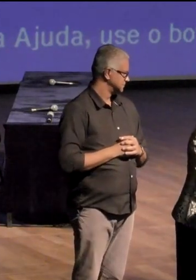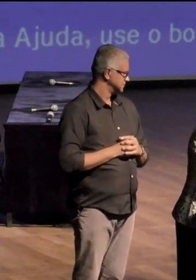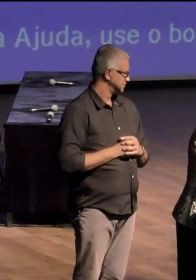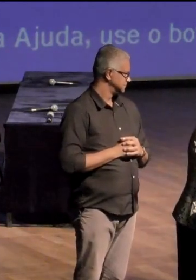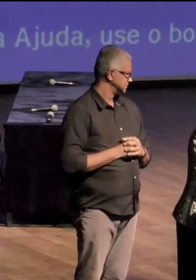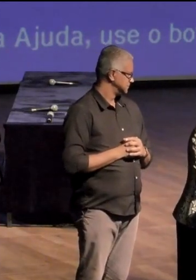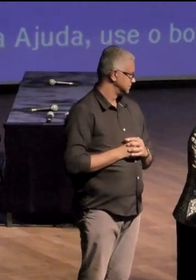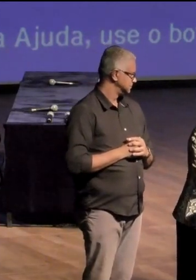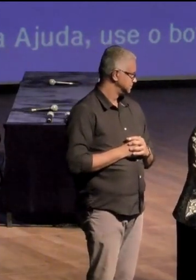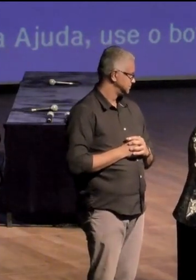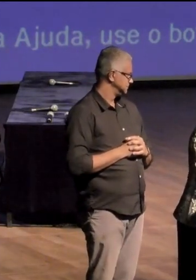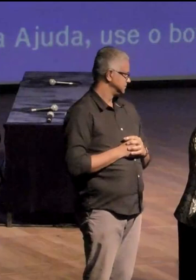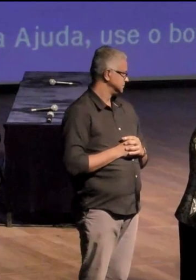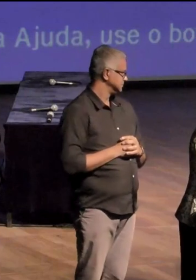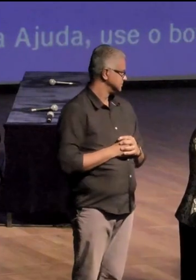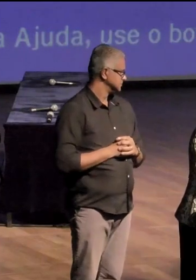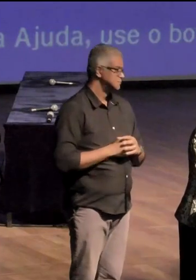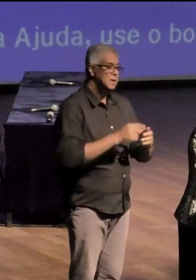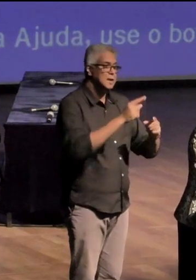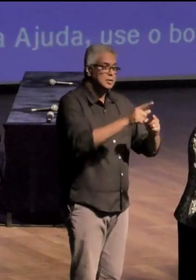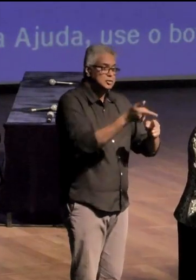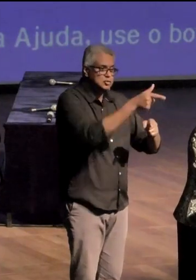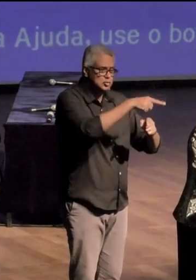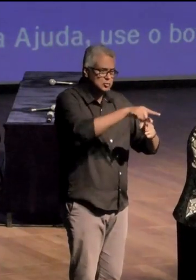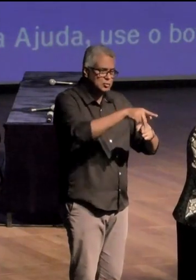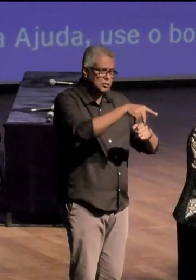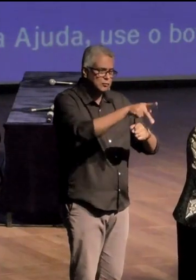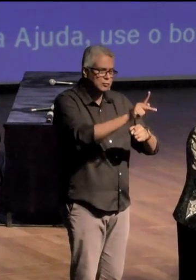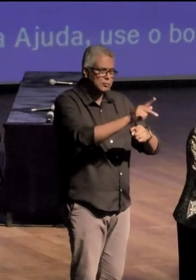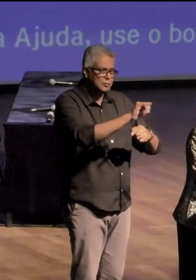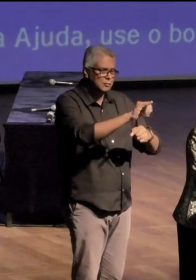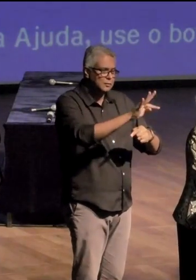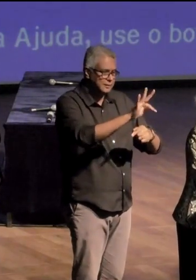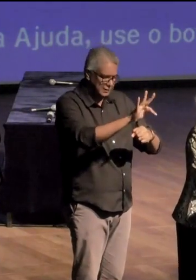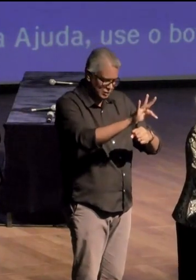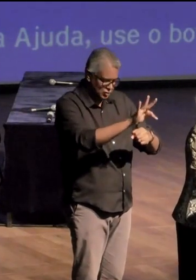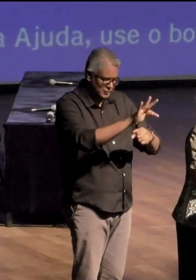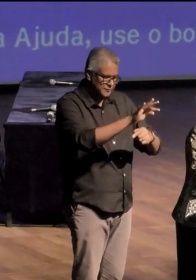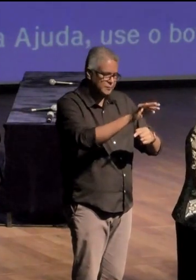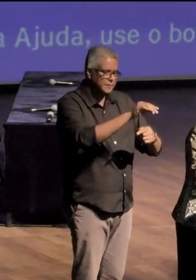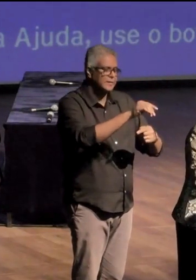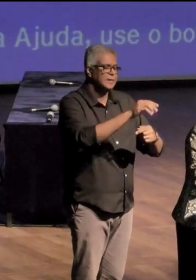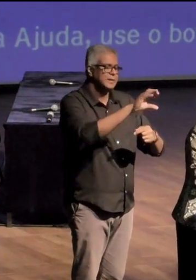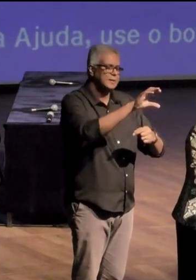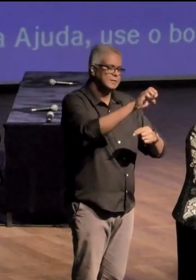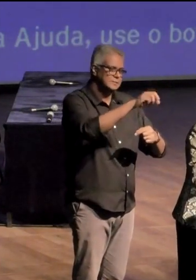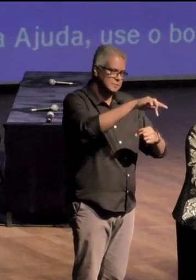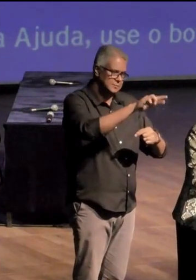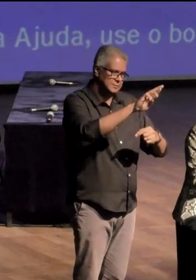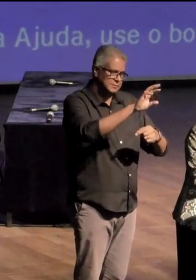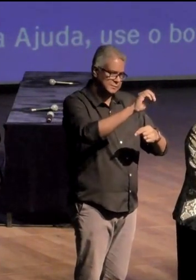mais um kit Agradecemos muito a centro-oeste alimentos pela parceria Israel